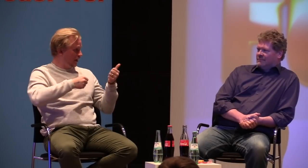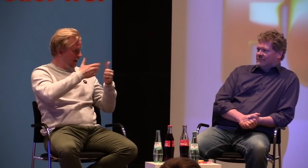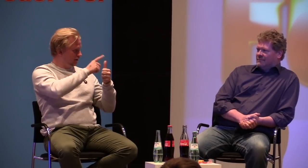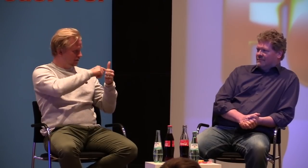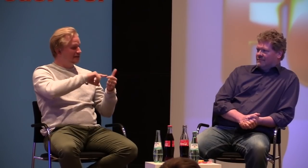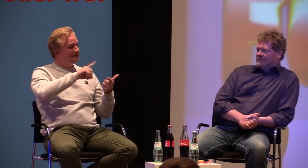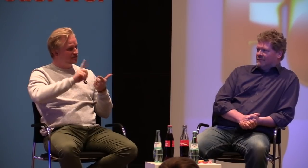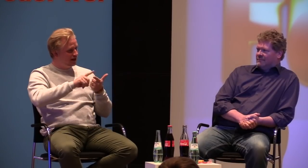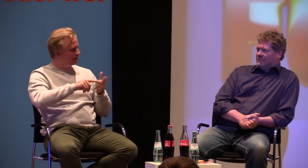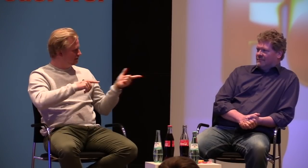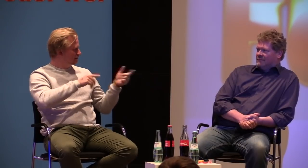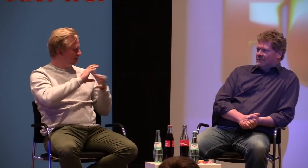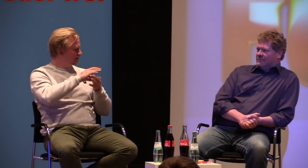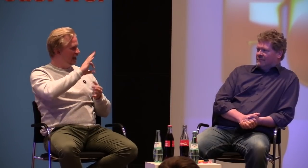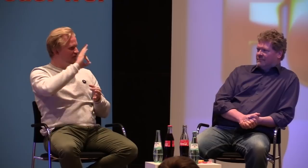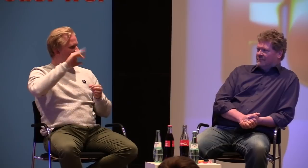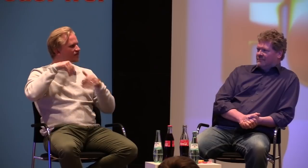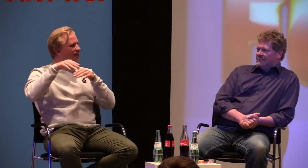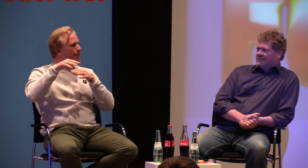Das ist ja auch eine Gruppierung, die auf jeden Fall kämpfen möchte. Und